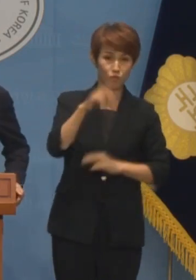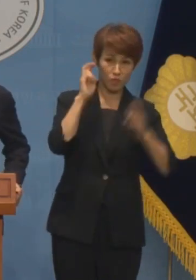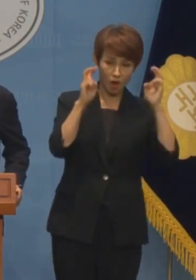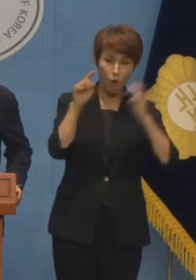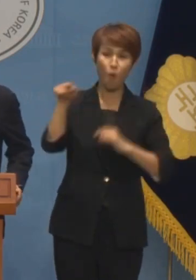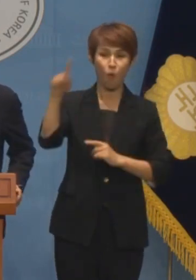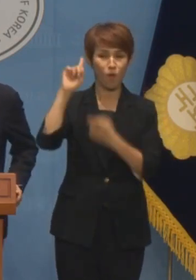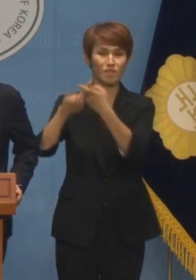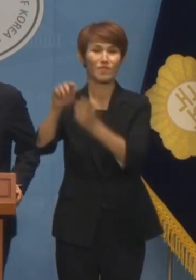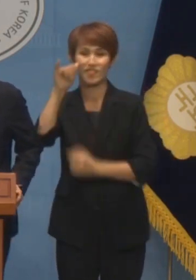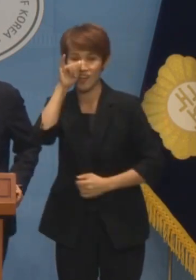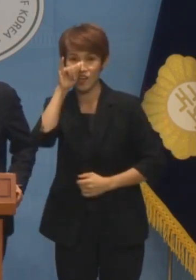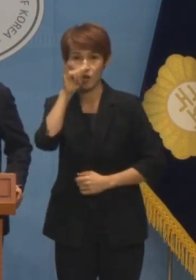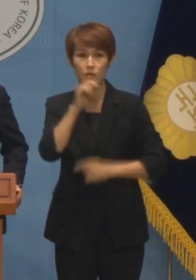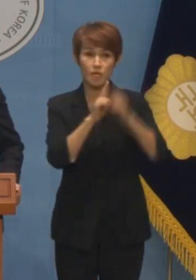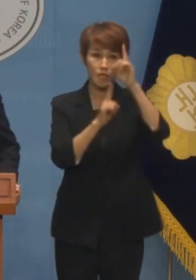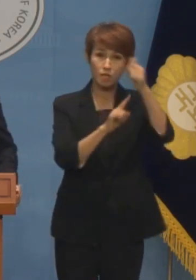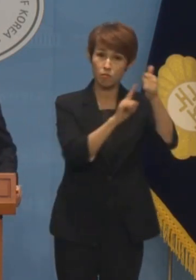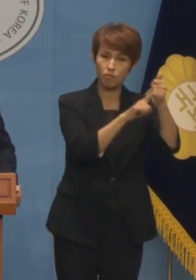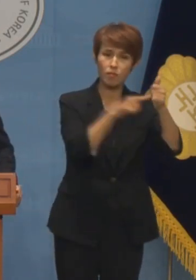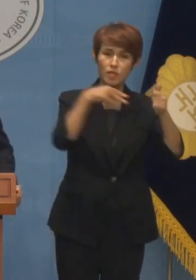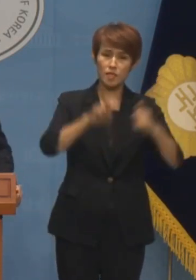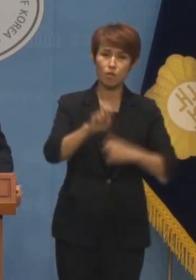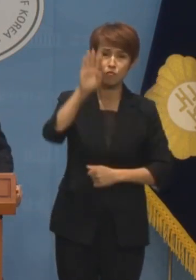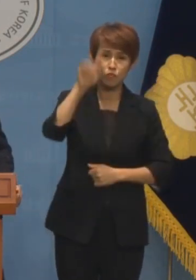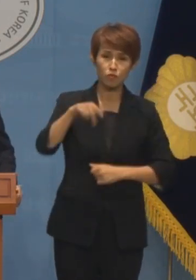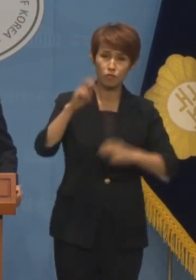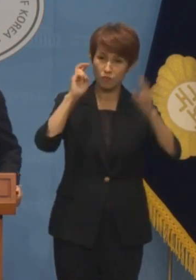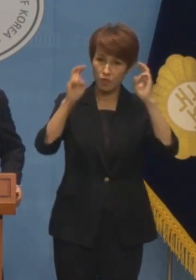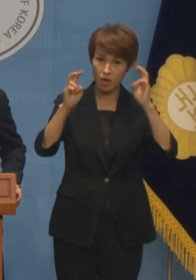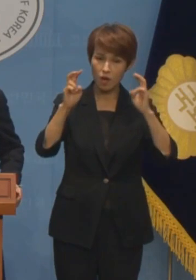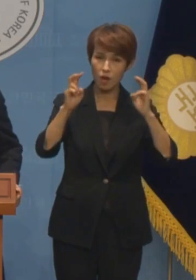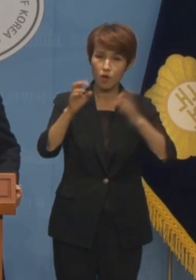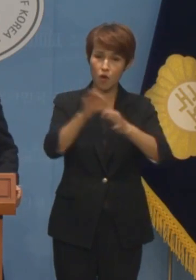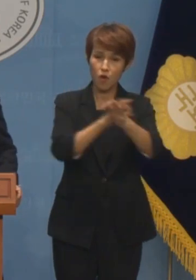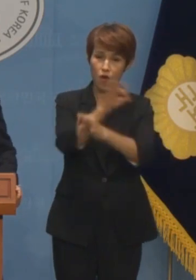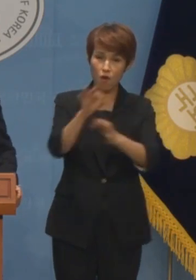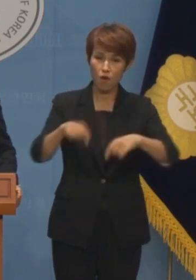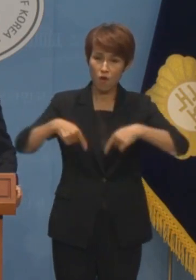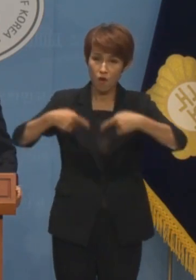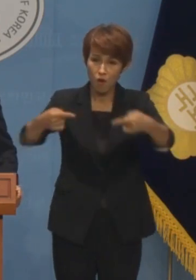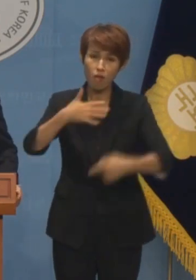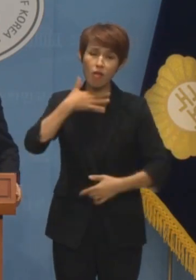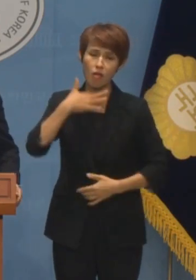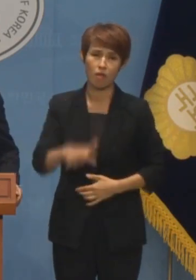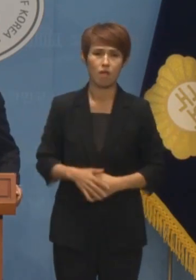이종호라는 사람 3부 토건의 경영에 참여하거나 관련된 바가 전혀 없습니다.